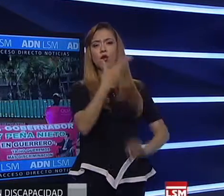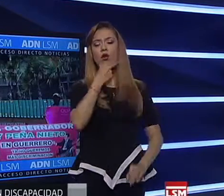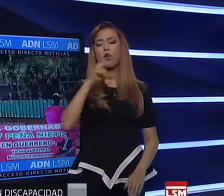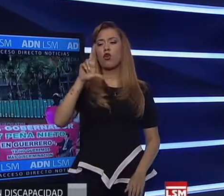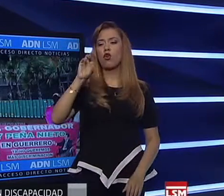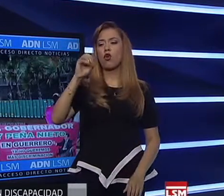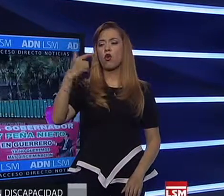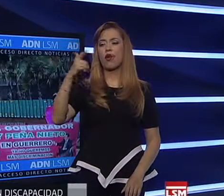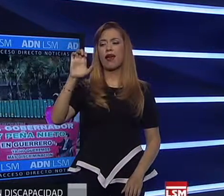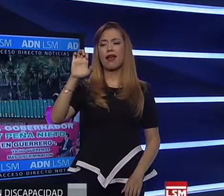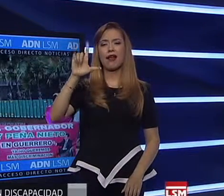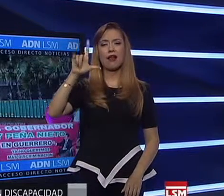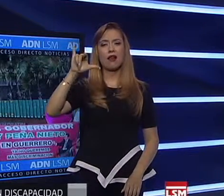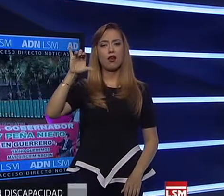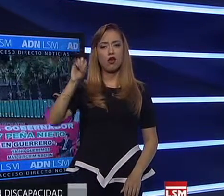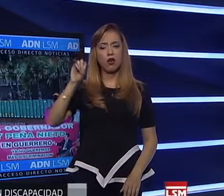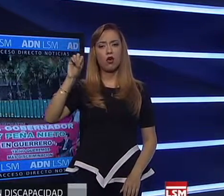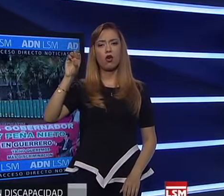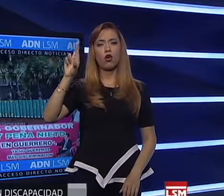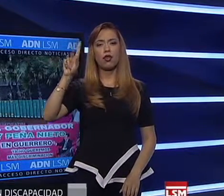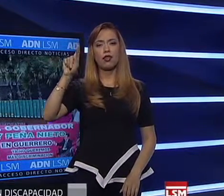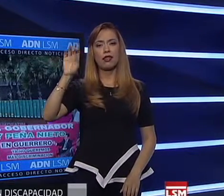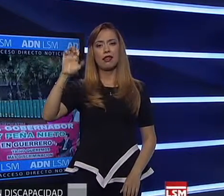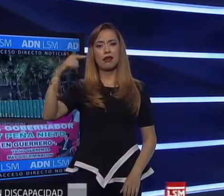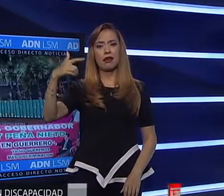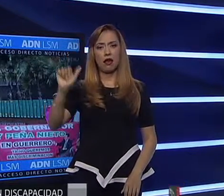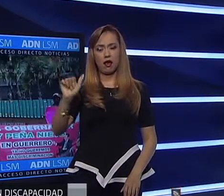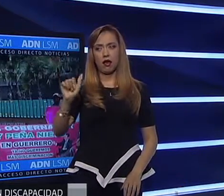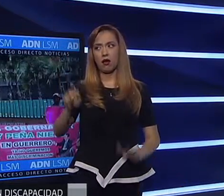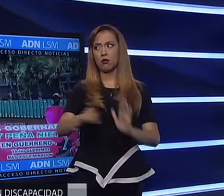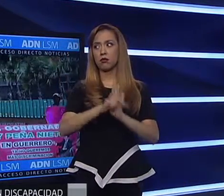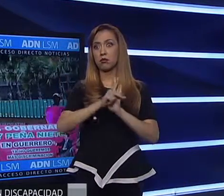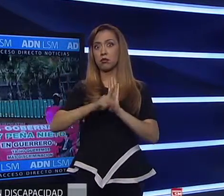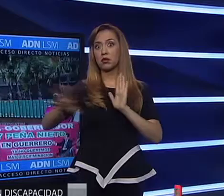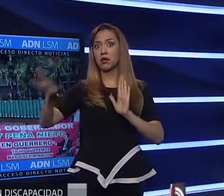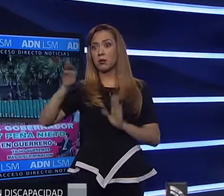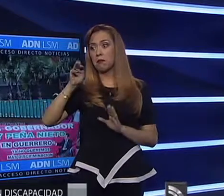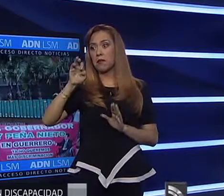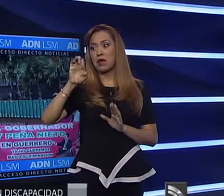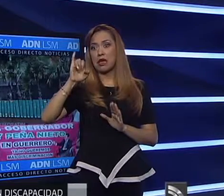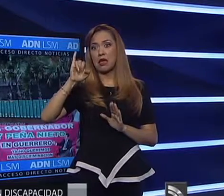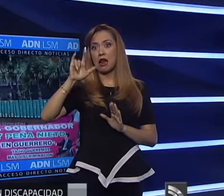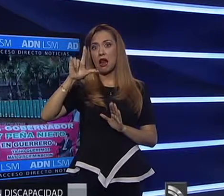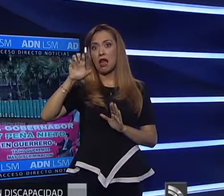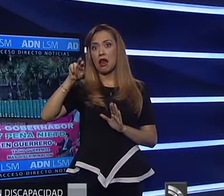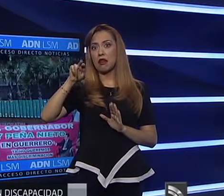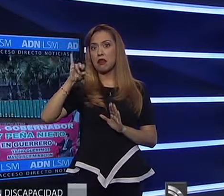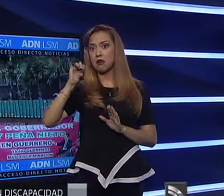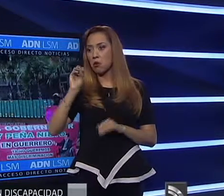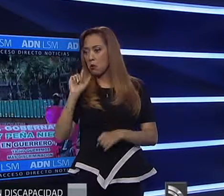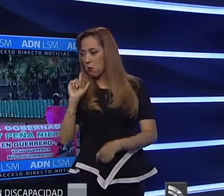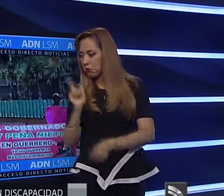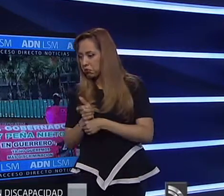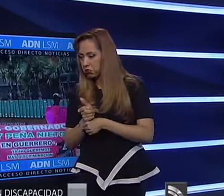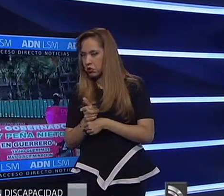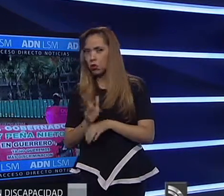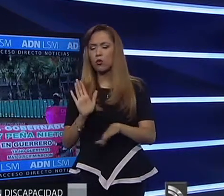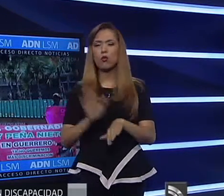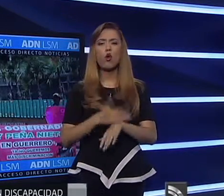Ortega Martínez, dio a conocer el diario Milenio. Demandan desde hace más de 8 meses